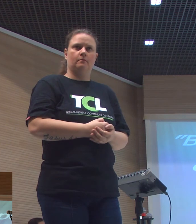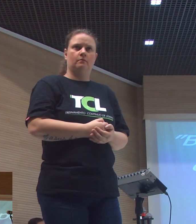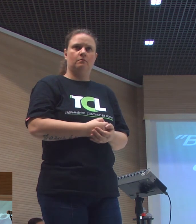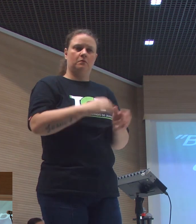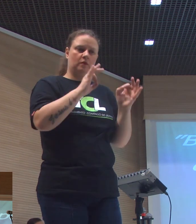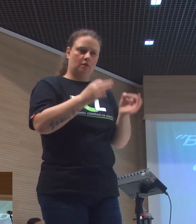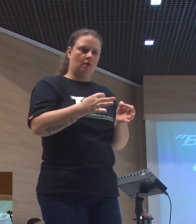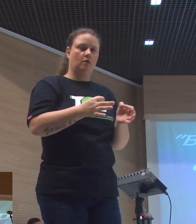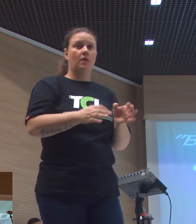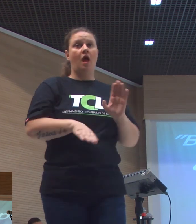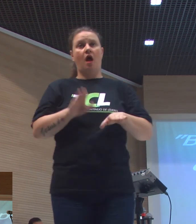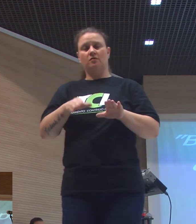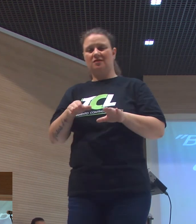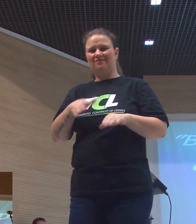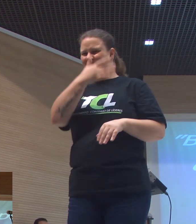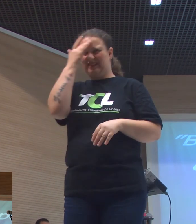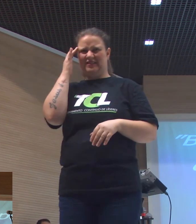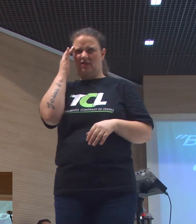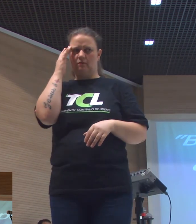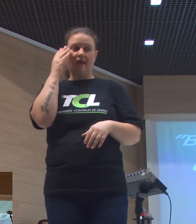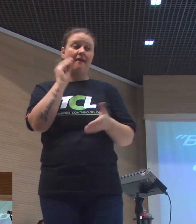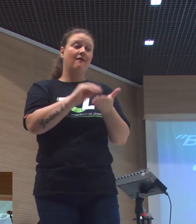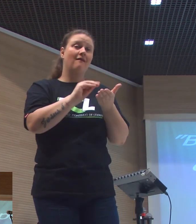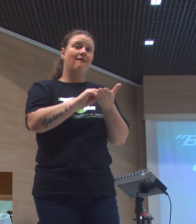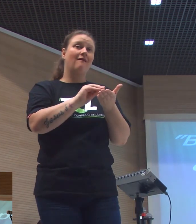Ele não é honesto, não é verdadeiro,